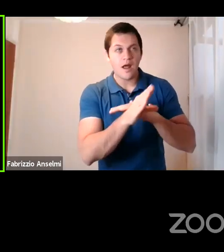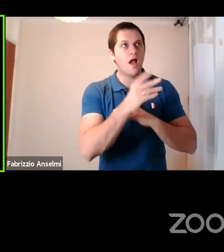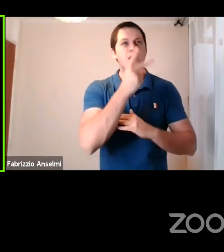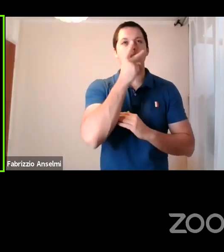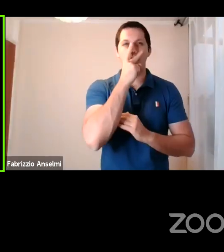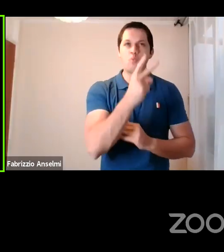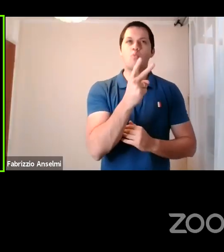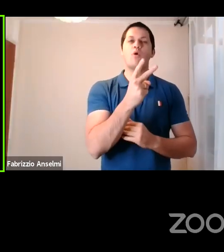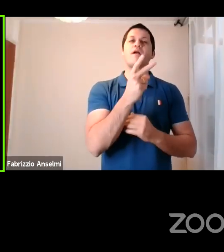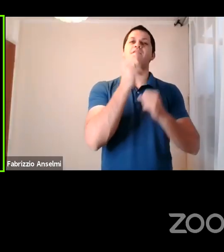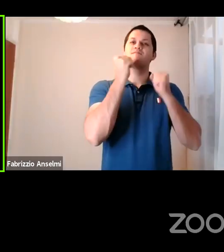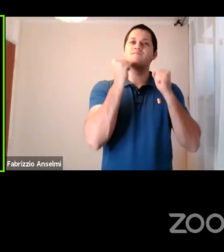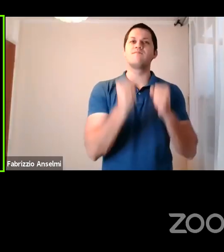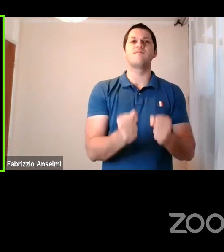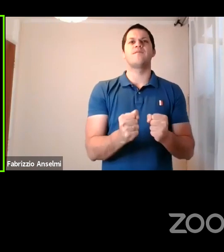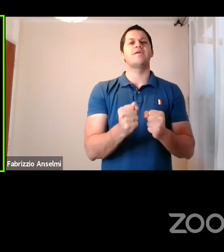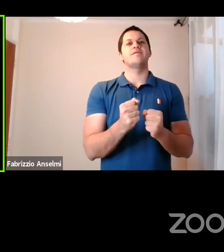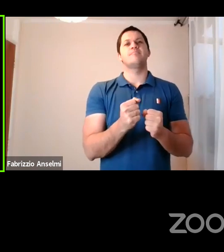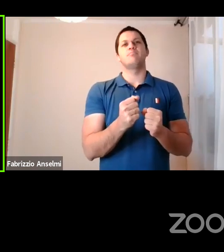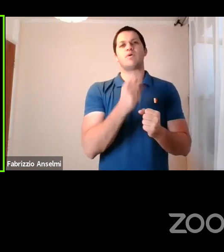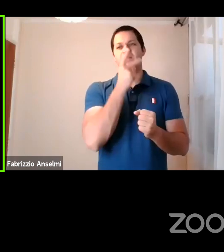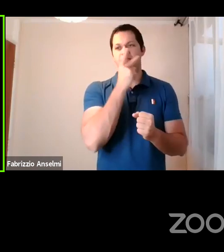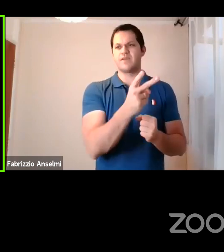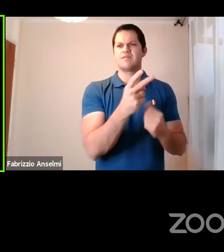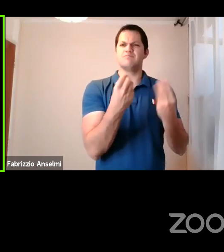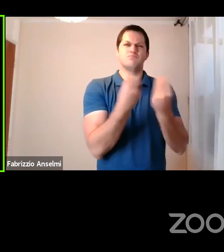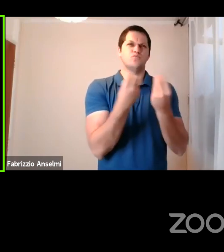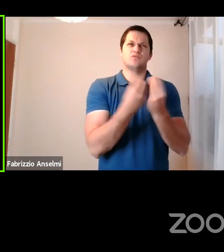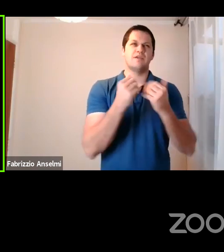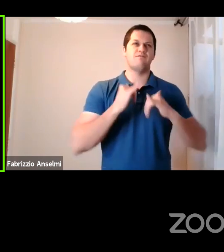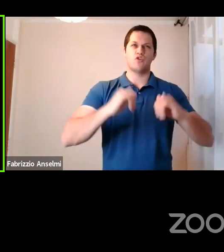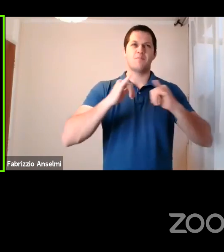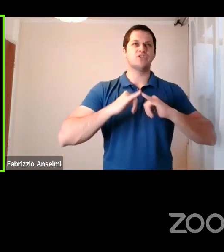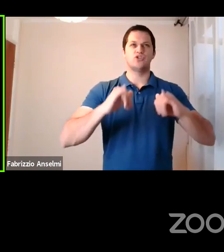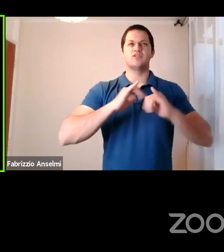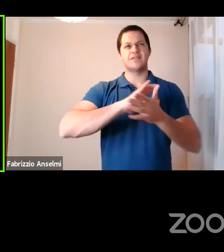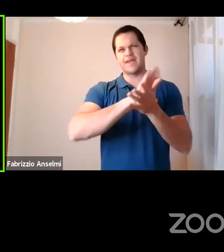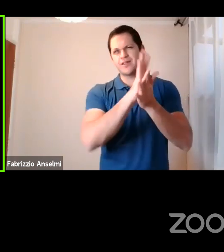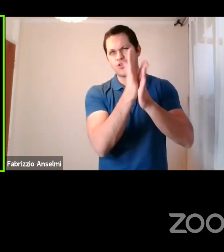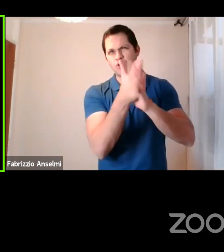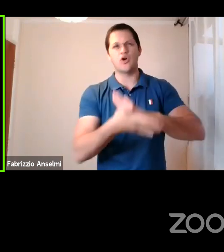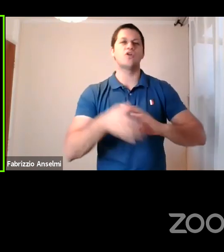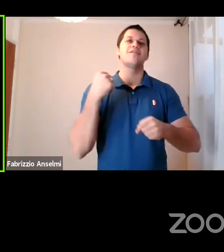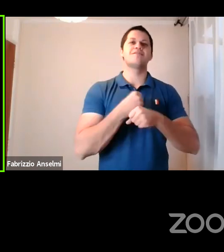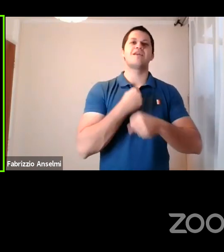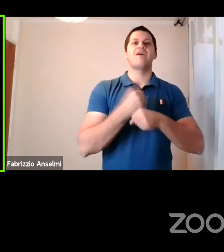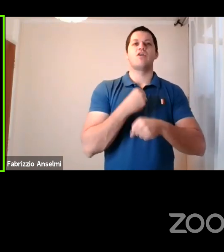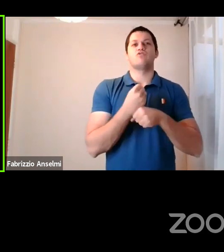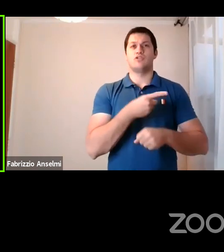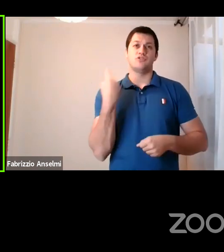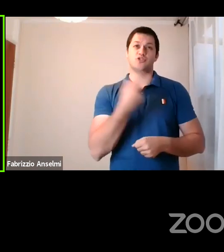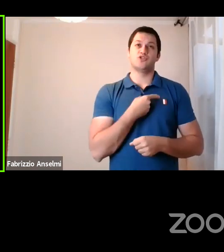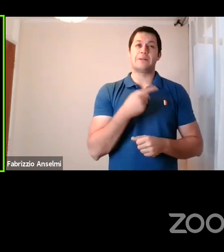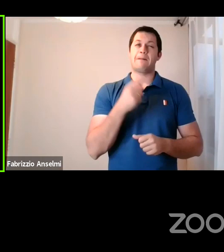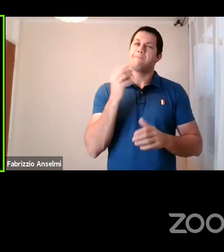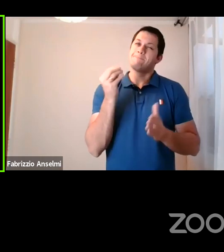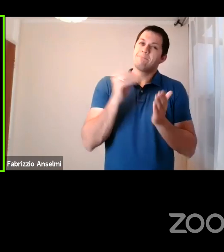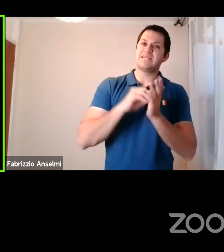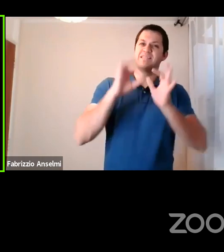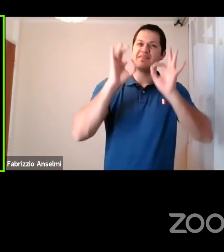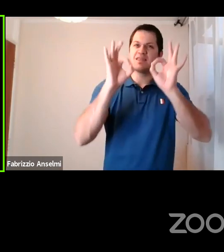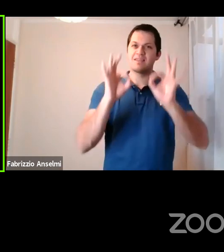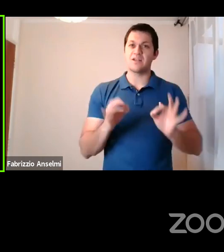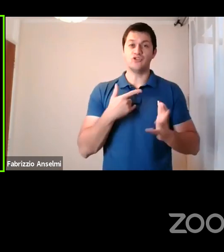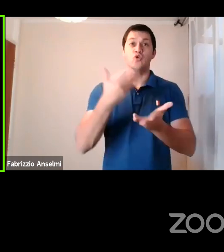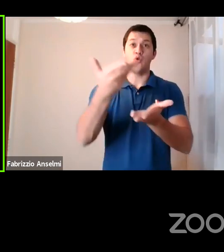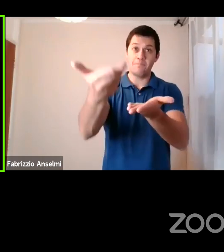En ese Flickr entonces ustedes podrán encontrar toda la información de nuestro trabajo realizado en mayor detalle. Los invito a que lo visiten, está muy